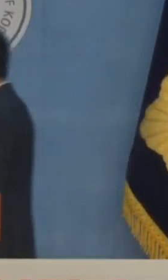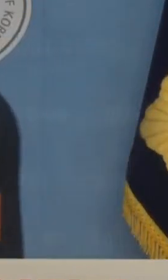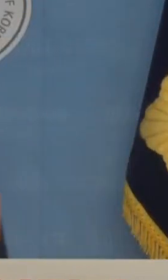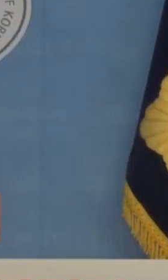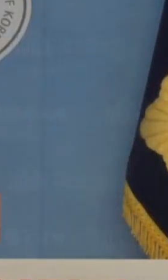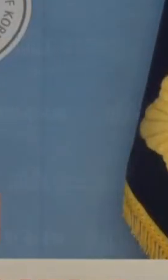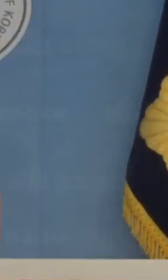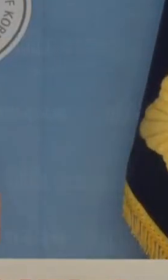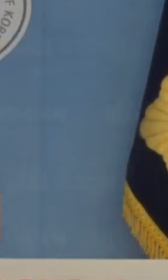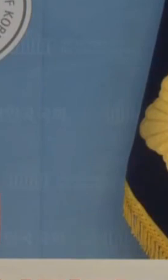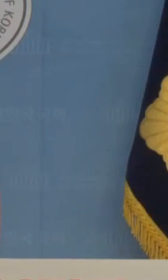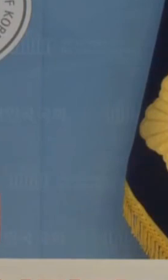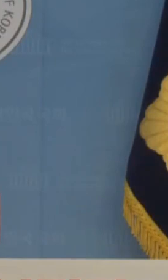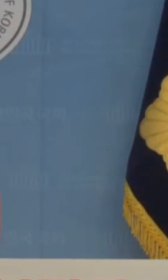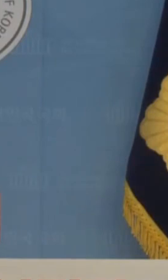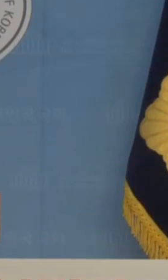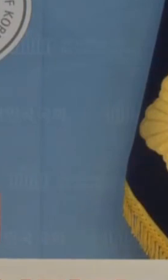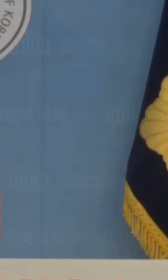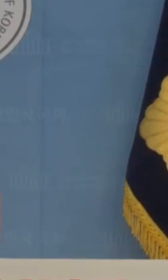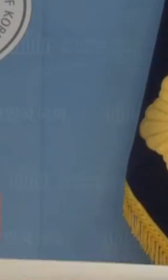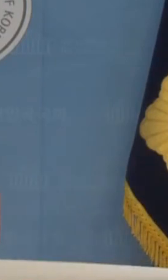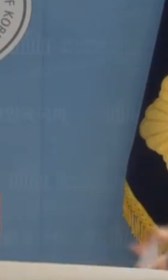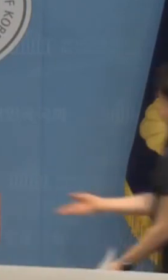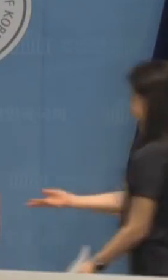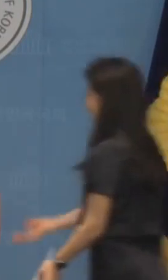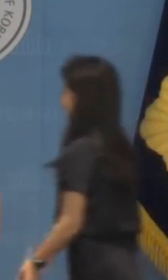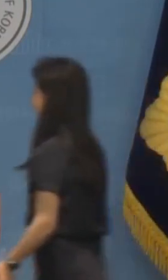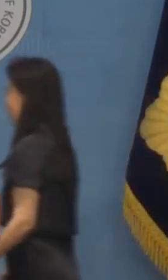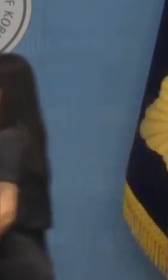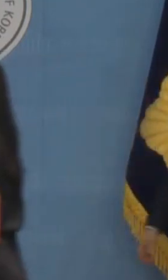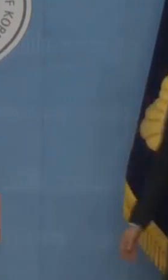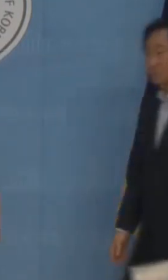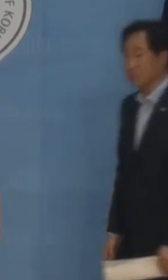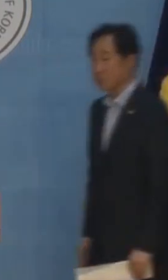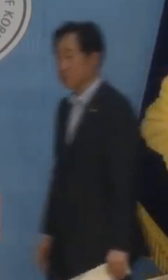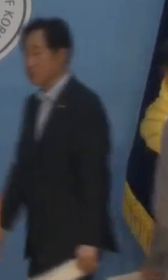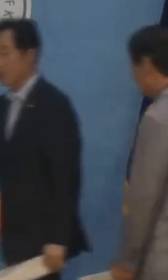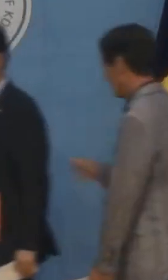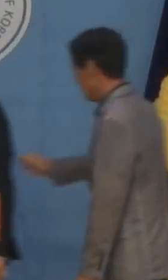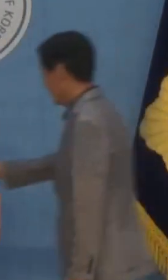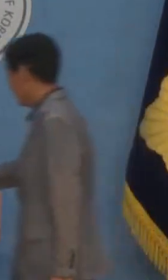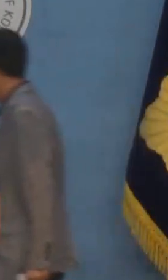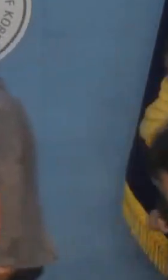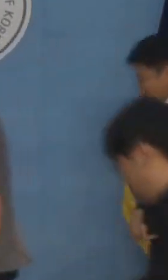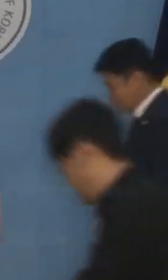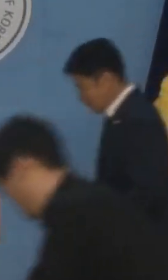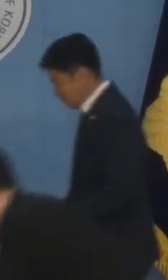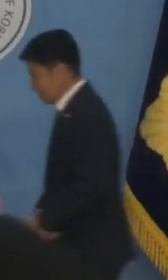인상 깊으셨는데